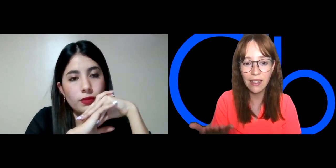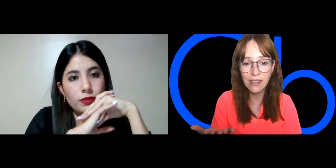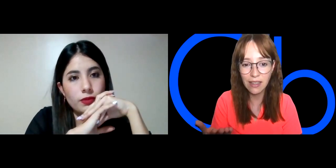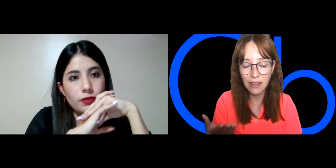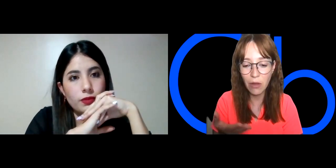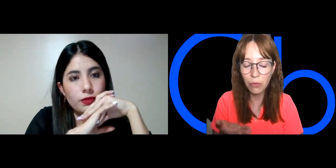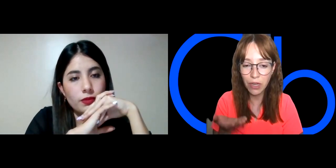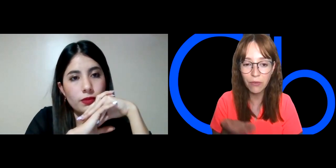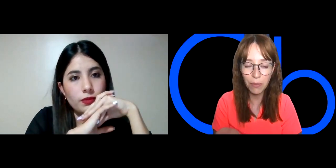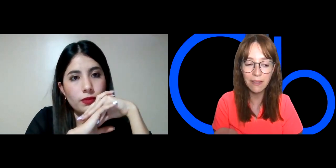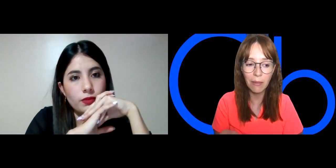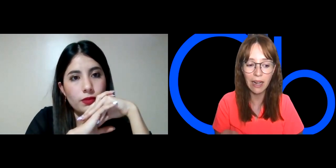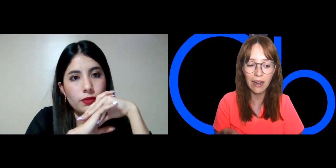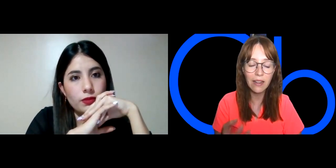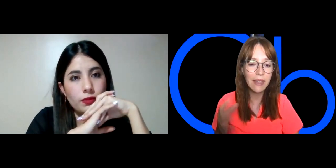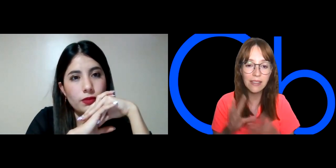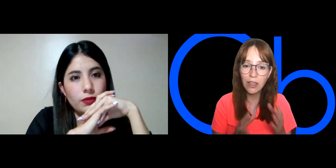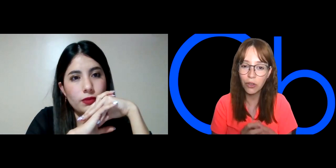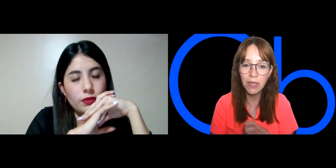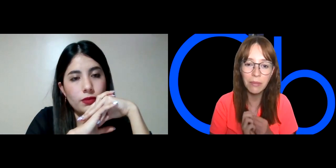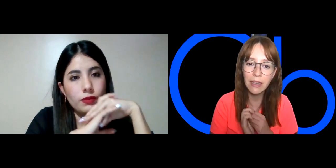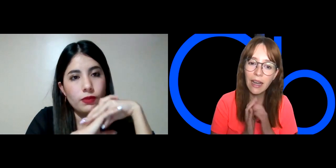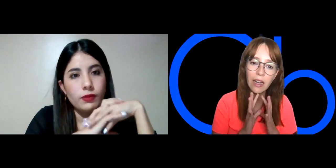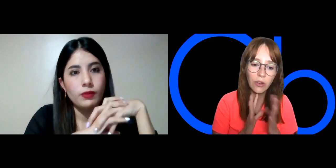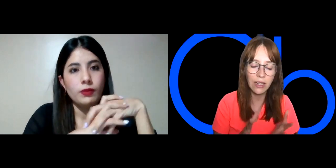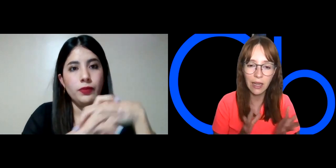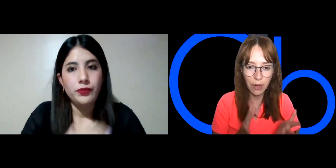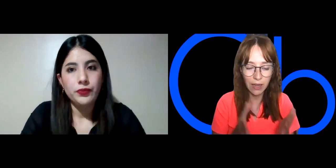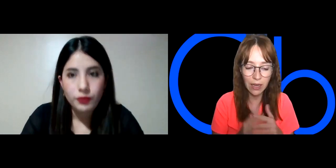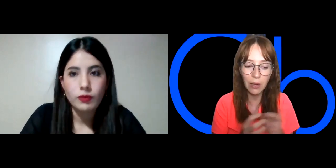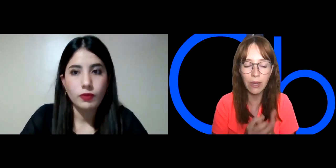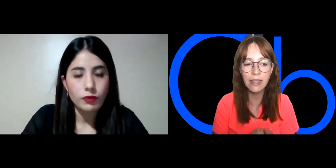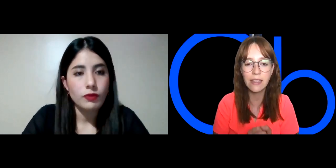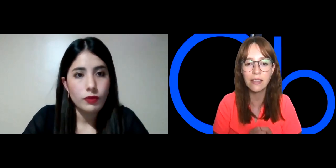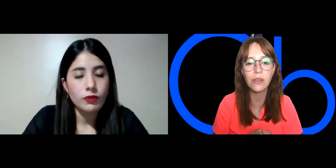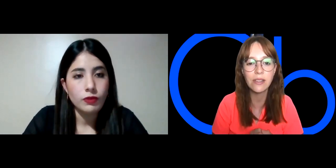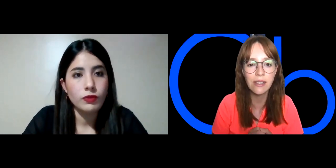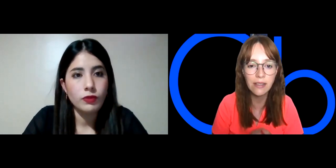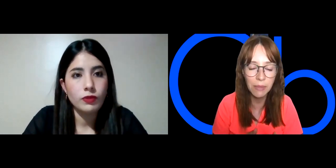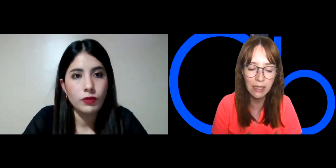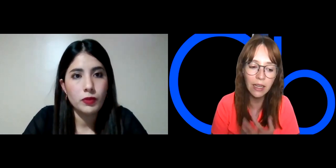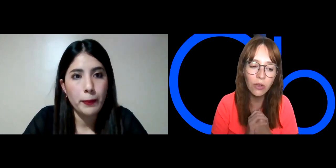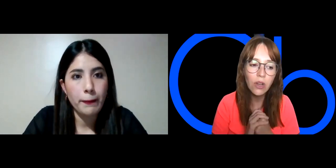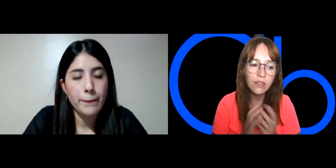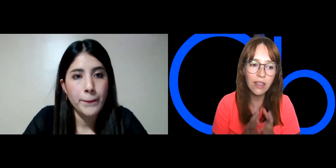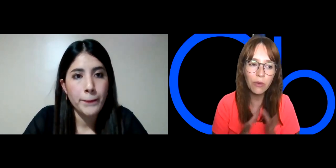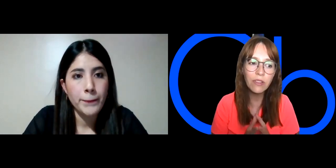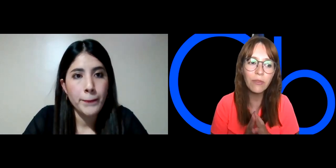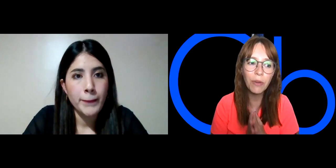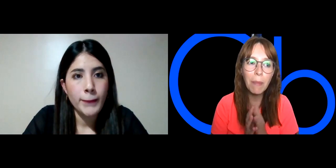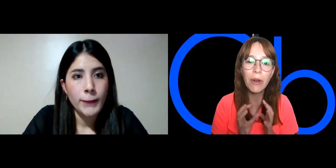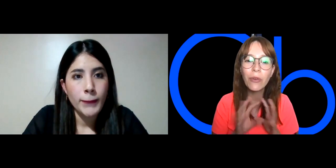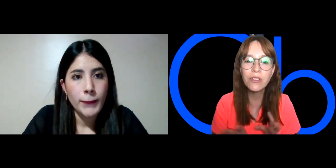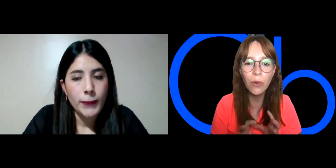que quieren de alguna forma entablar, ya sea con mímica, con el lenguaje de señas que nos enseñaste mexicano, o sea, de alguna